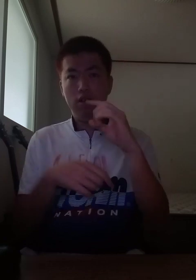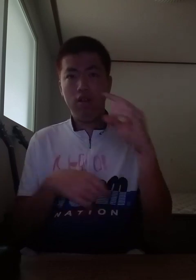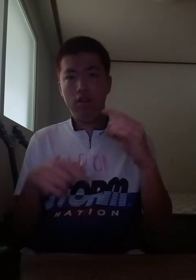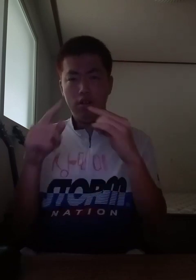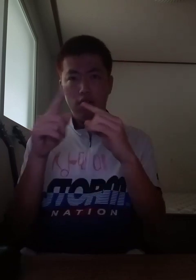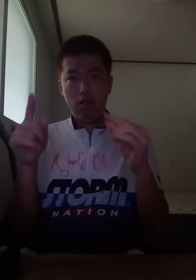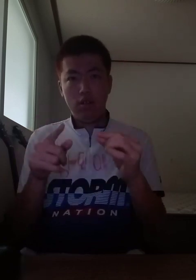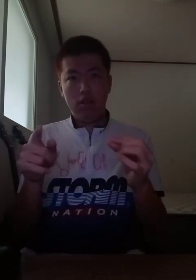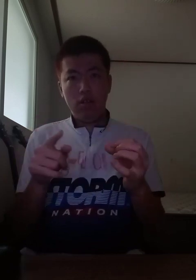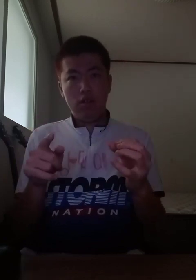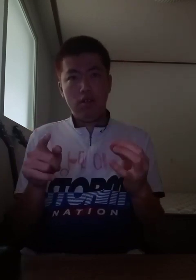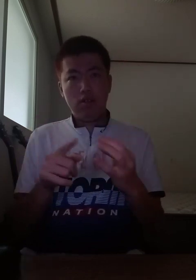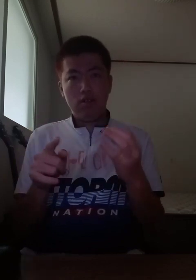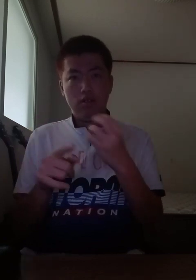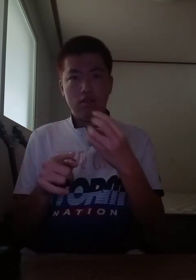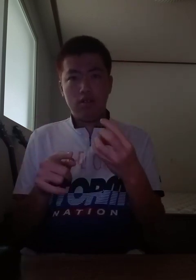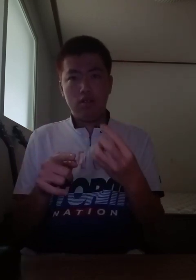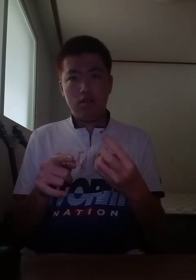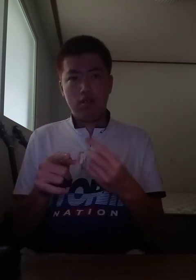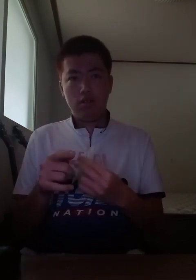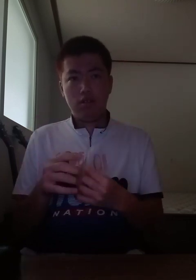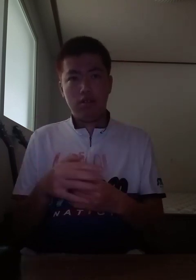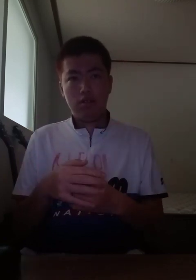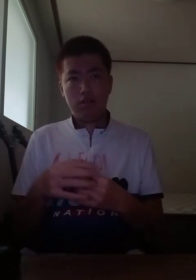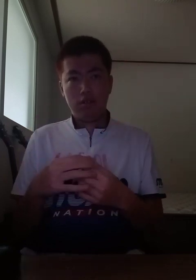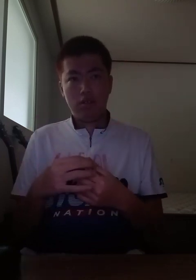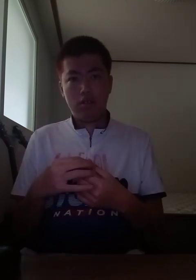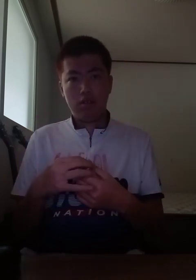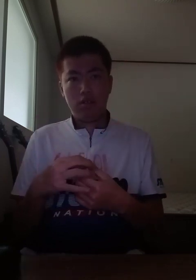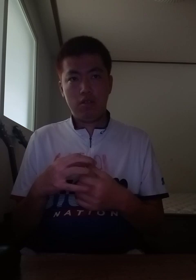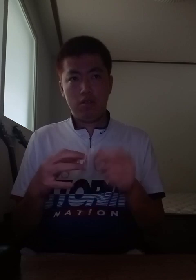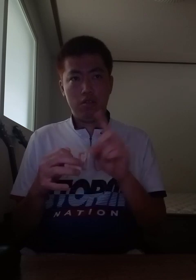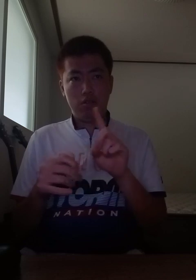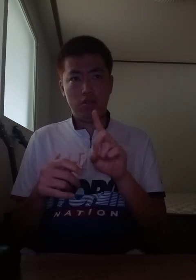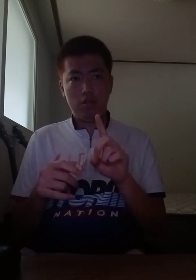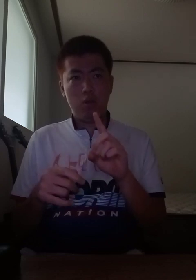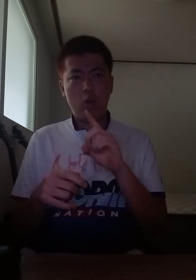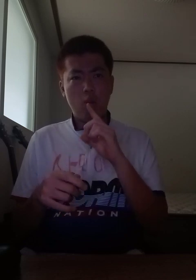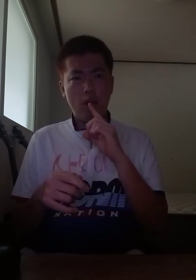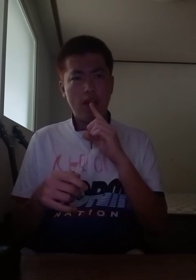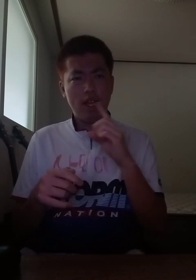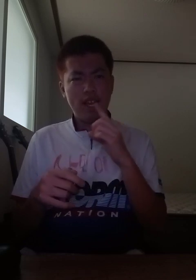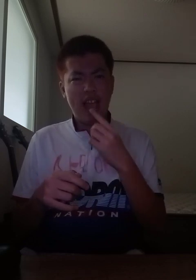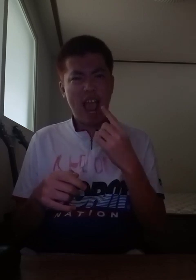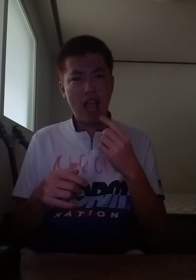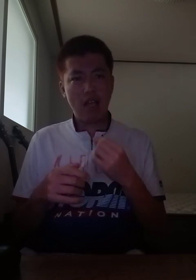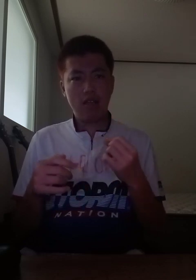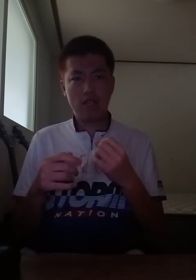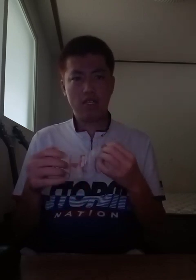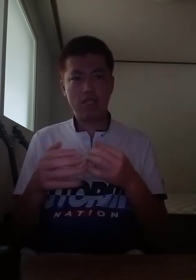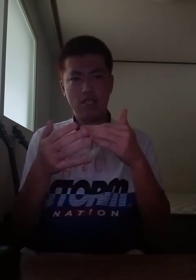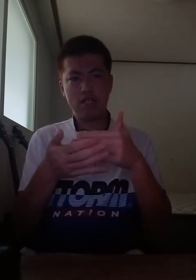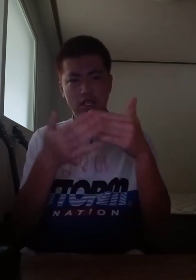나온 장소를 아는지 물어봤습니다. 여기 어딘지 아시겠어요? 이게 다 뭘로 보이세요? 쓰레기, 불법